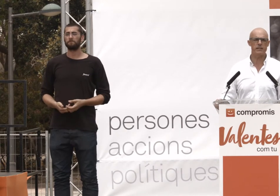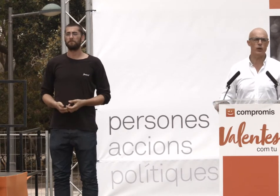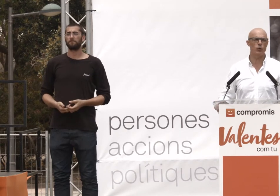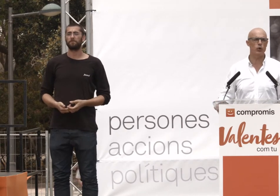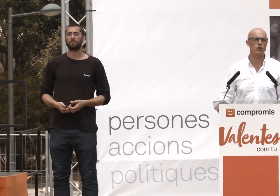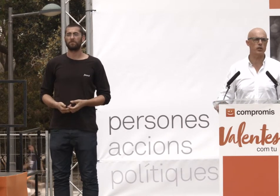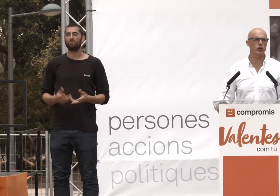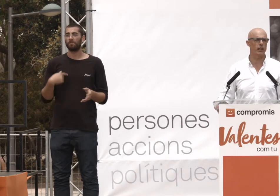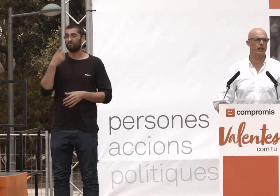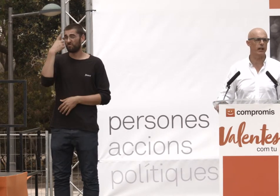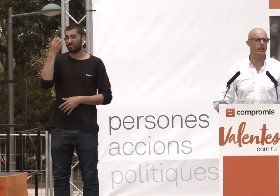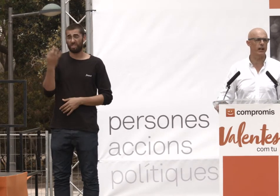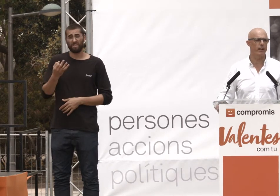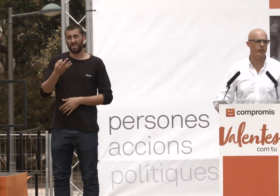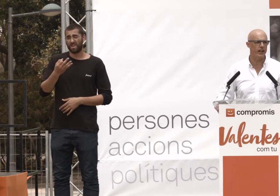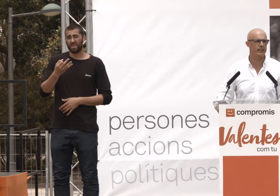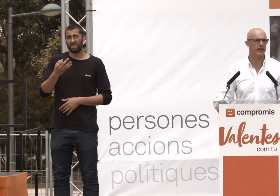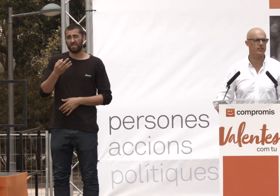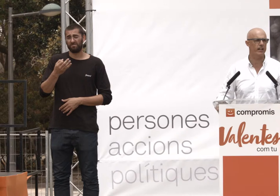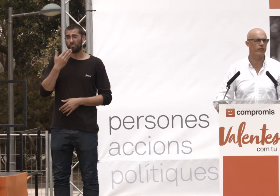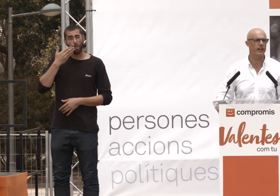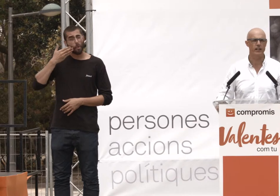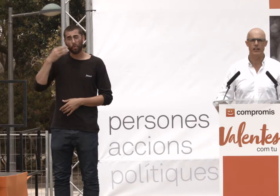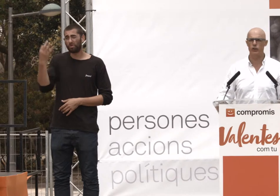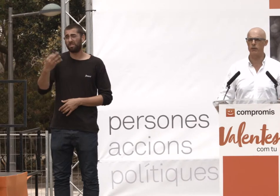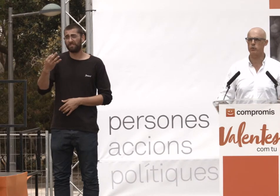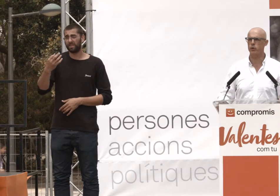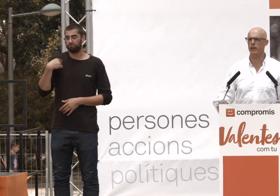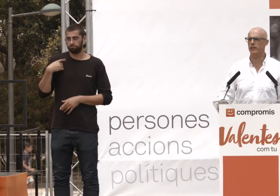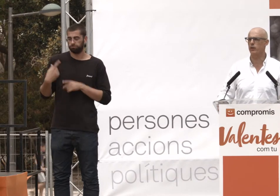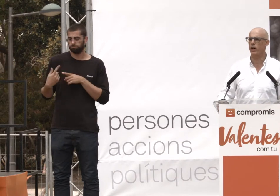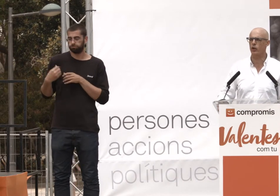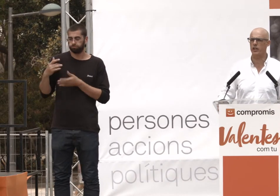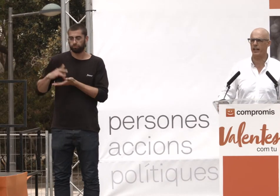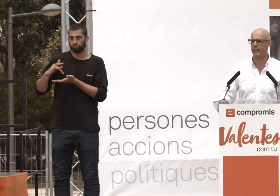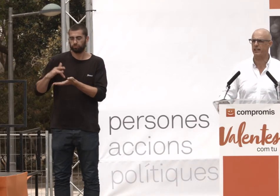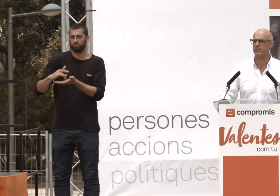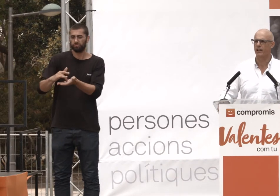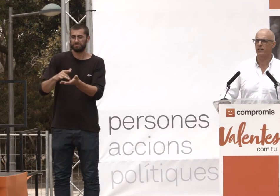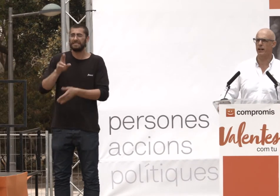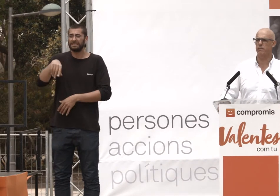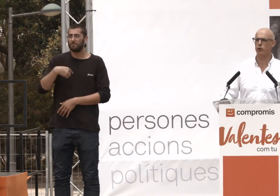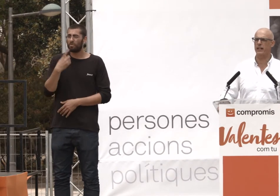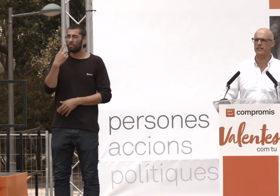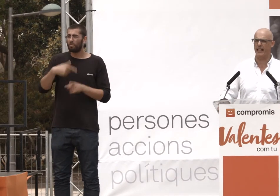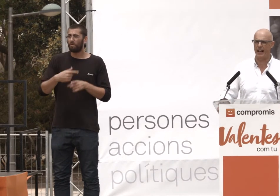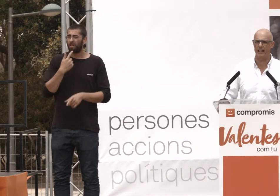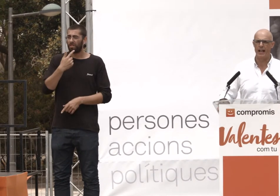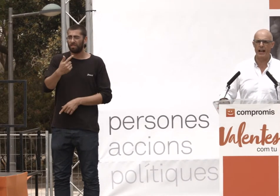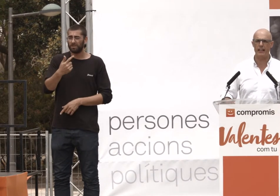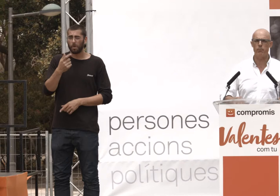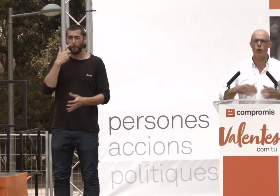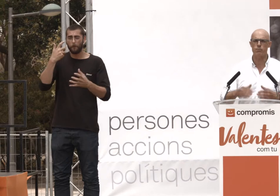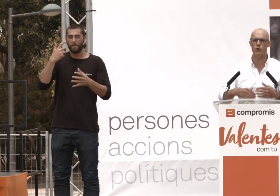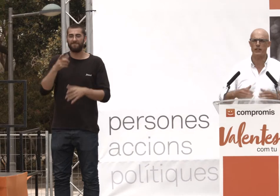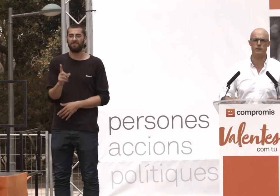Crec que hem d'estar orgullosos de tot el que hem fet i del que estem fent, i jo també us vull dir una cosa que crec que és important destacar.